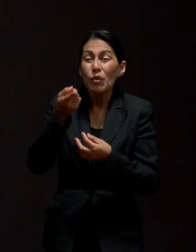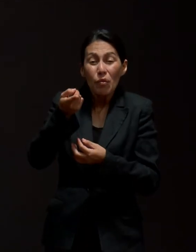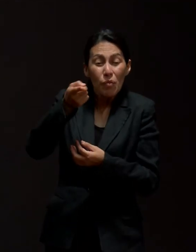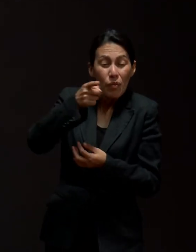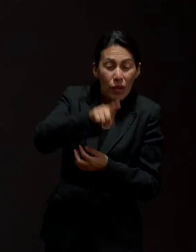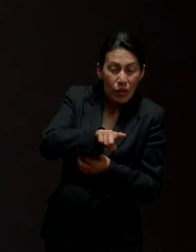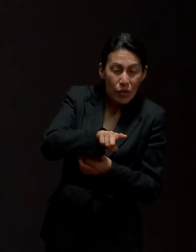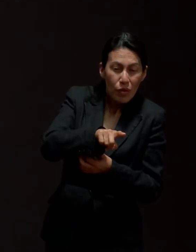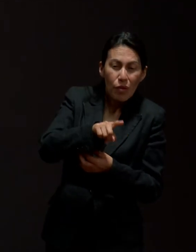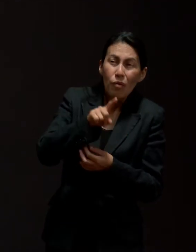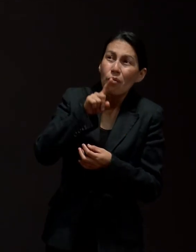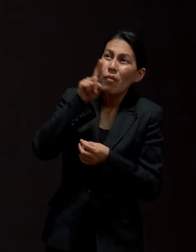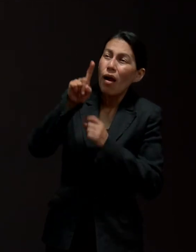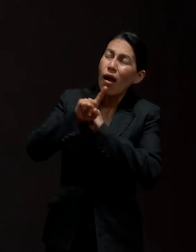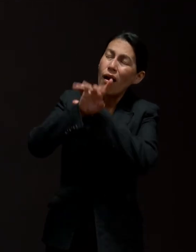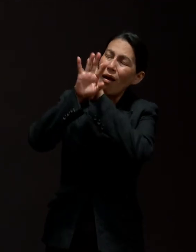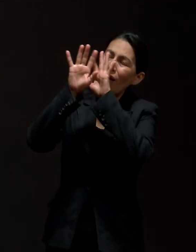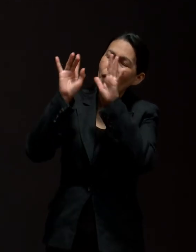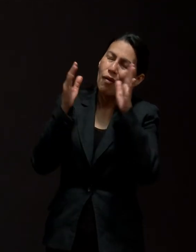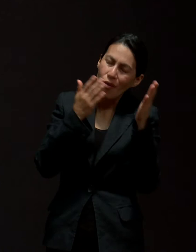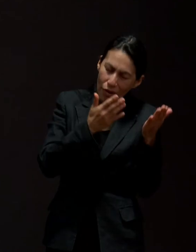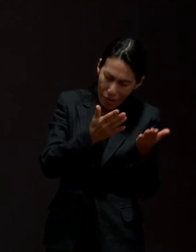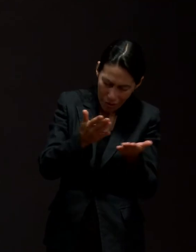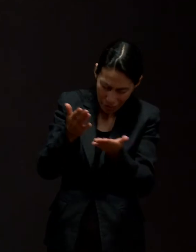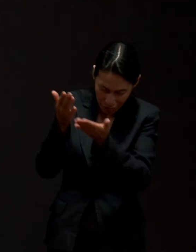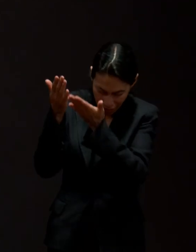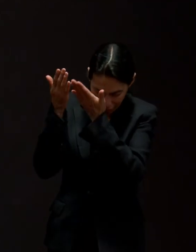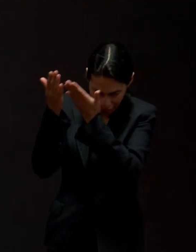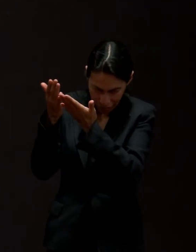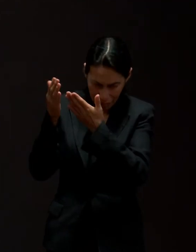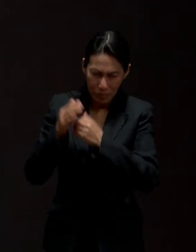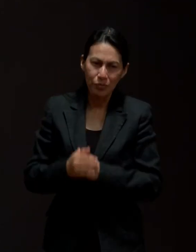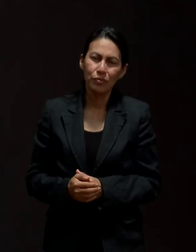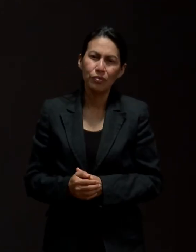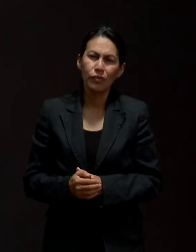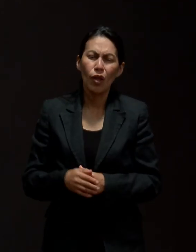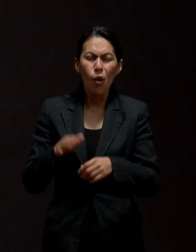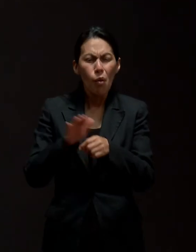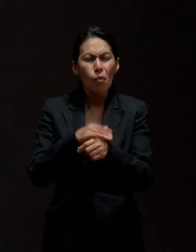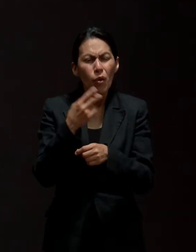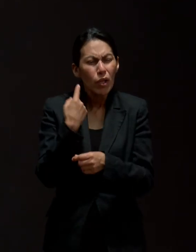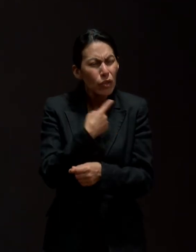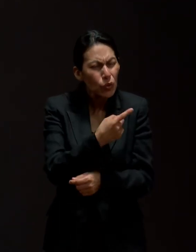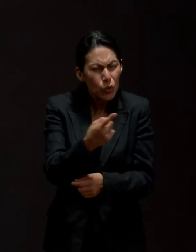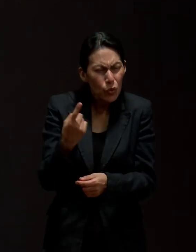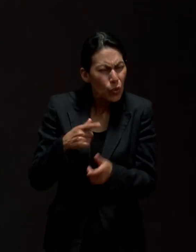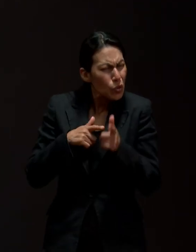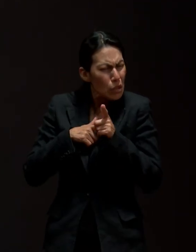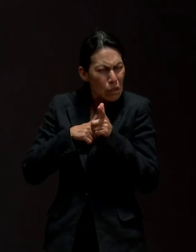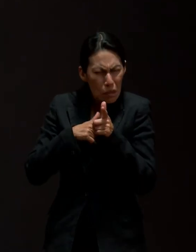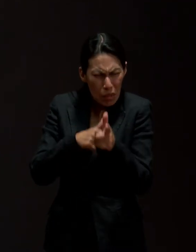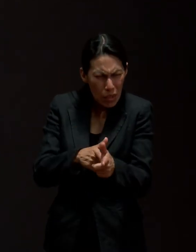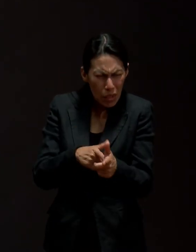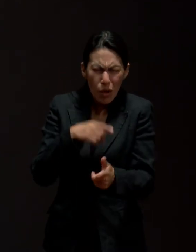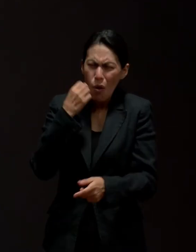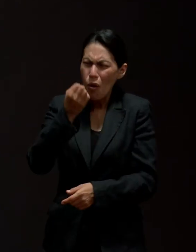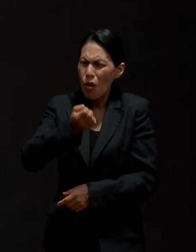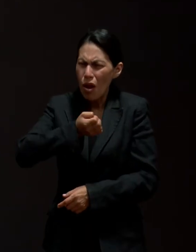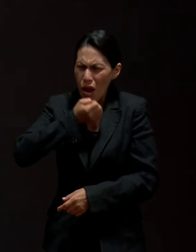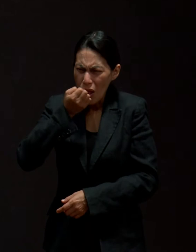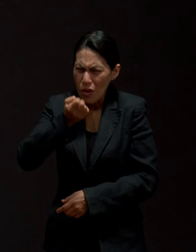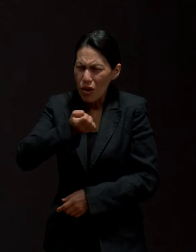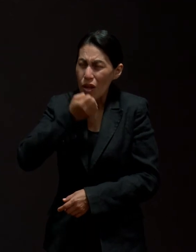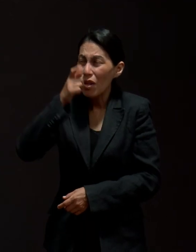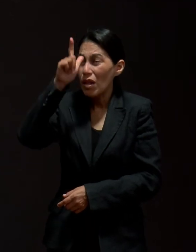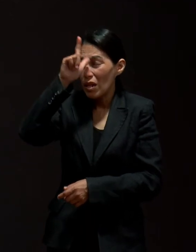digámoslo así, ordenado las cosas para su gloria y honor. Así que debemos continuar que el Espíritu Santo